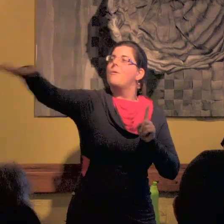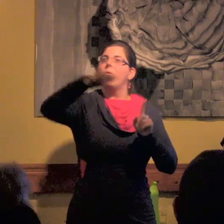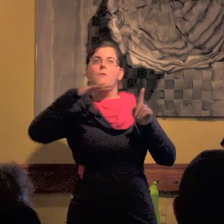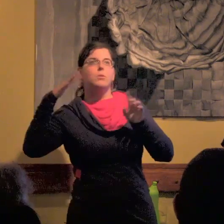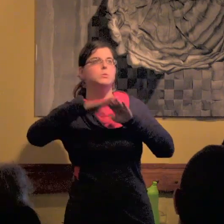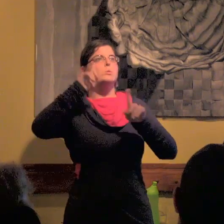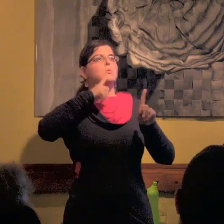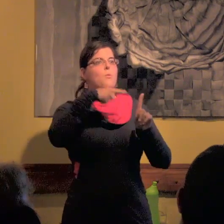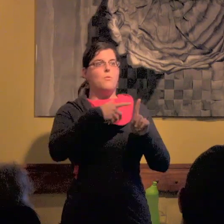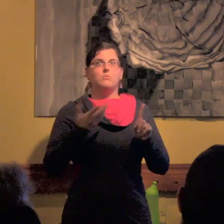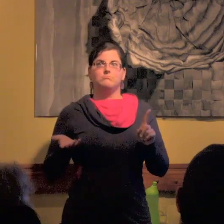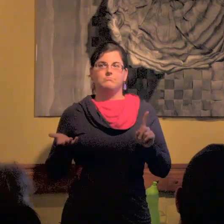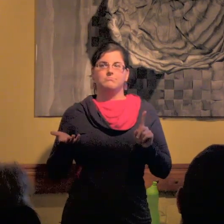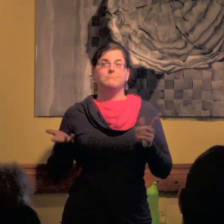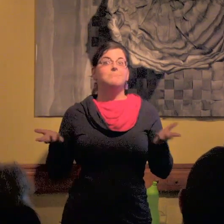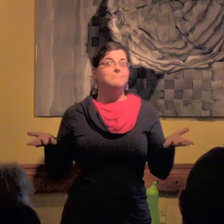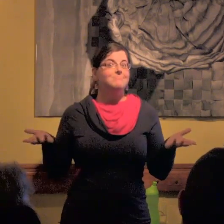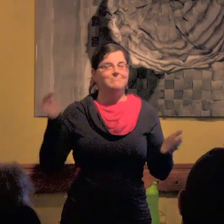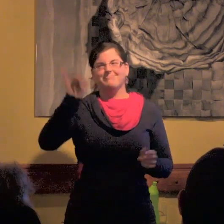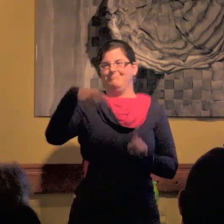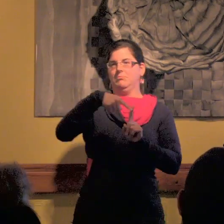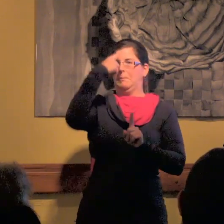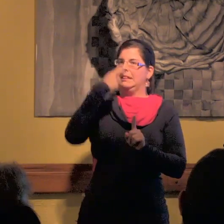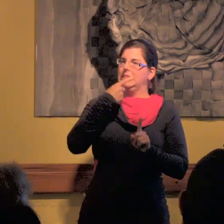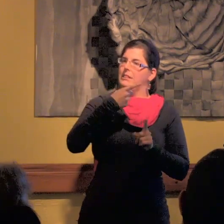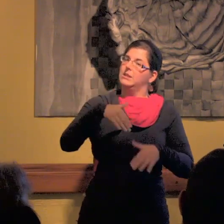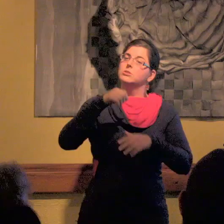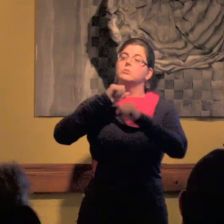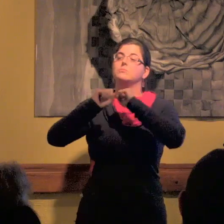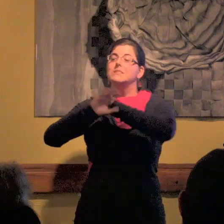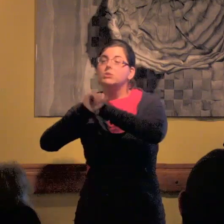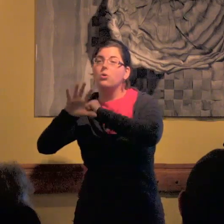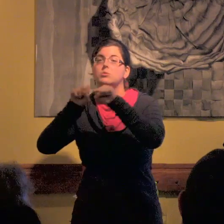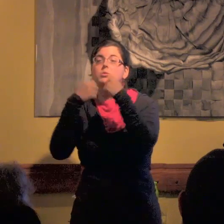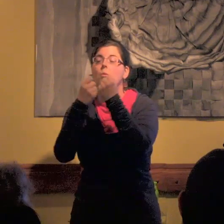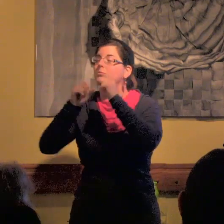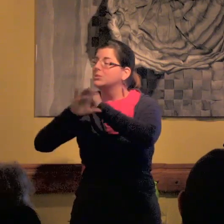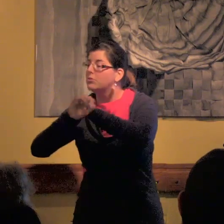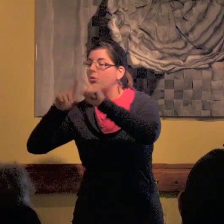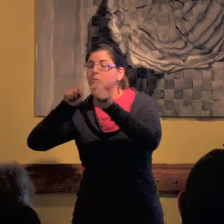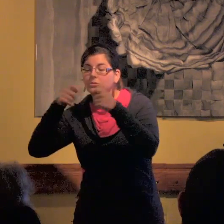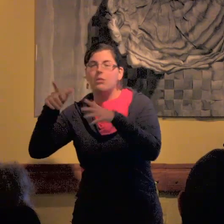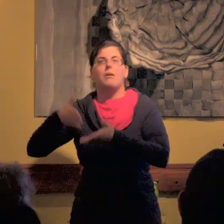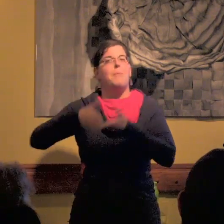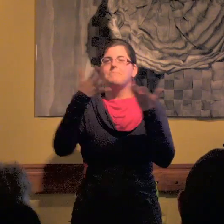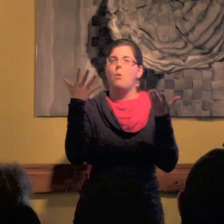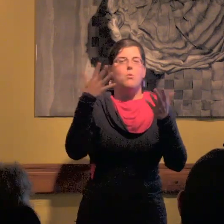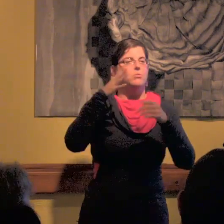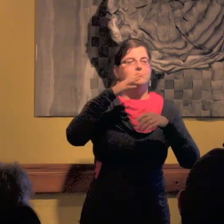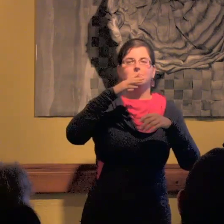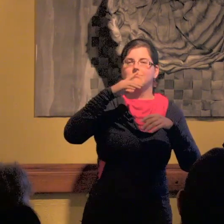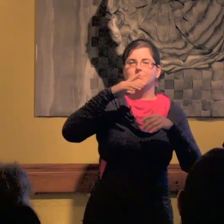sociales, qu'elles ont des emplois qui sont moins bien rémunérés. Alors, tout ça, c'est véhiculé dans les médias et ça peut constituer finalement des mythes pour